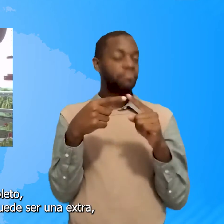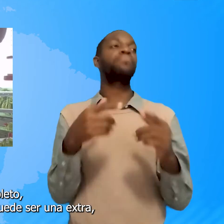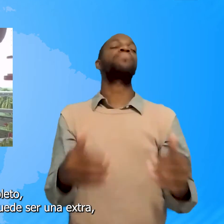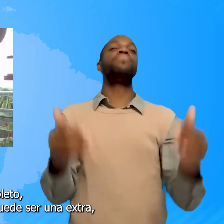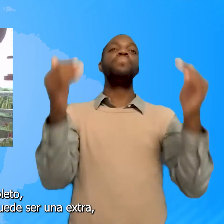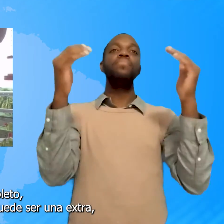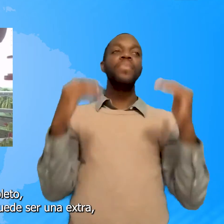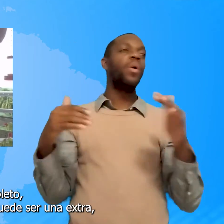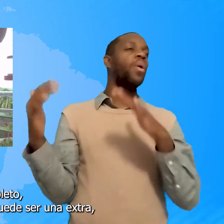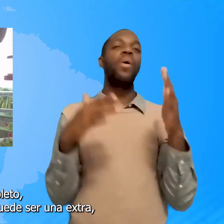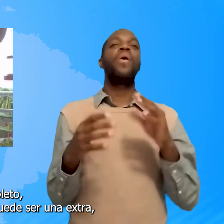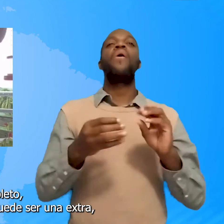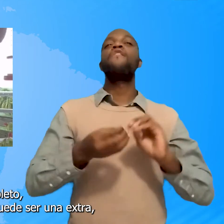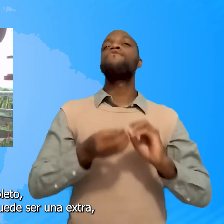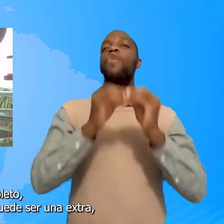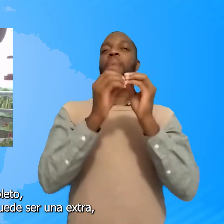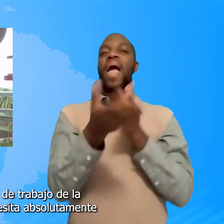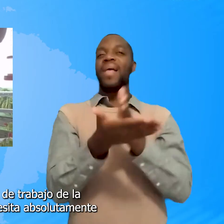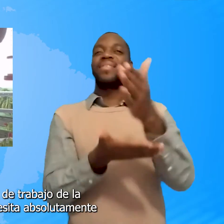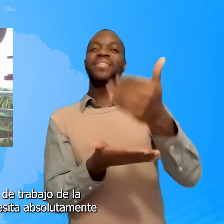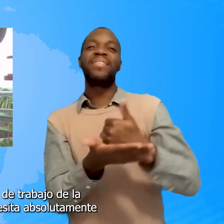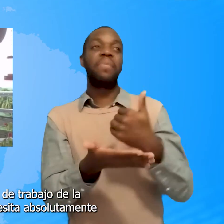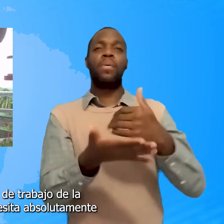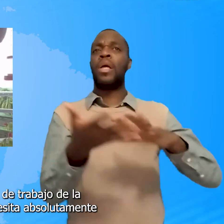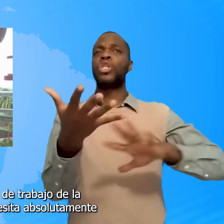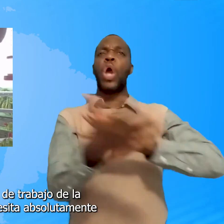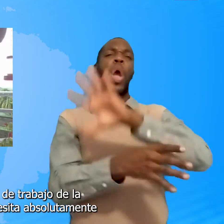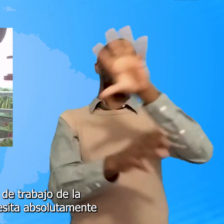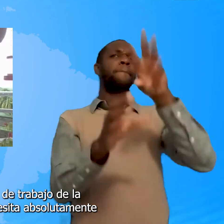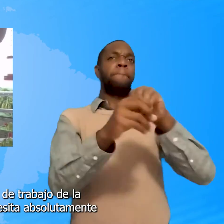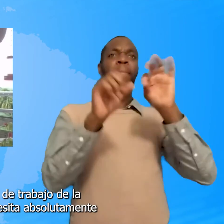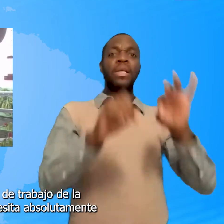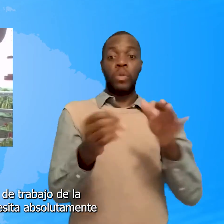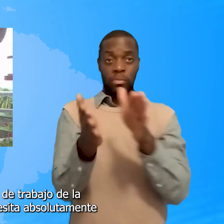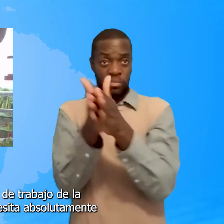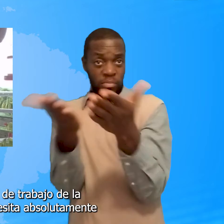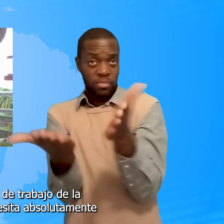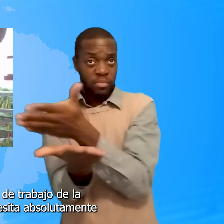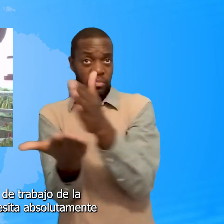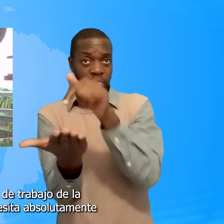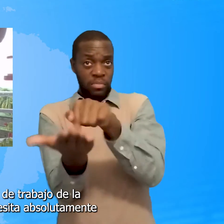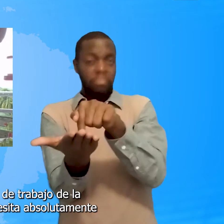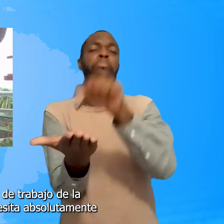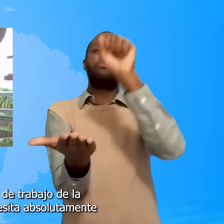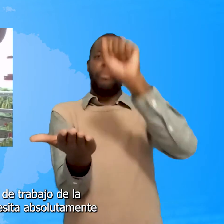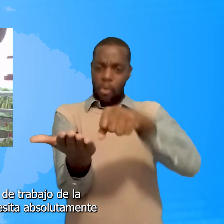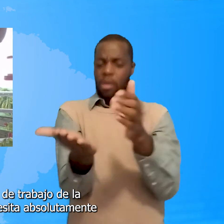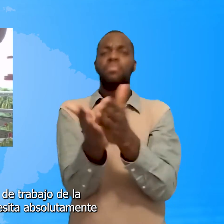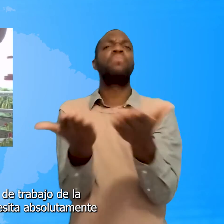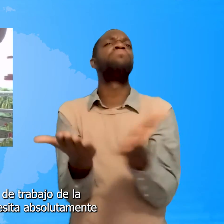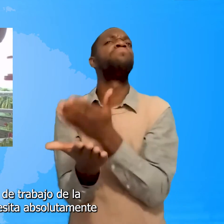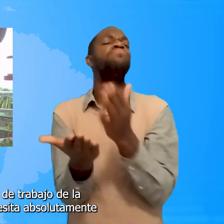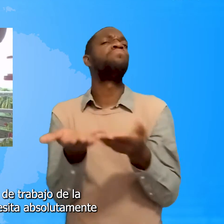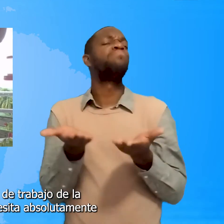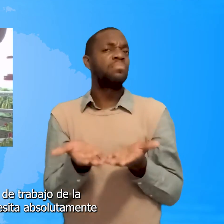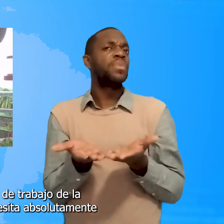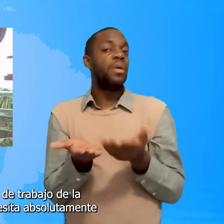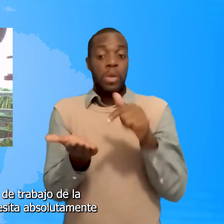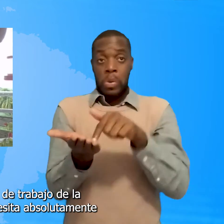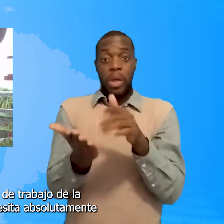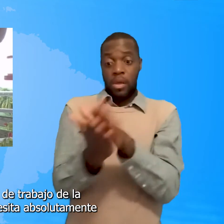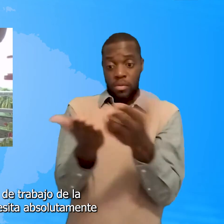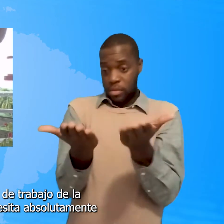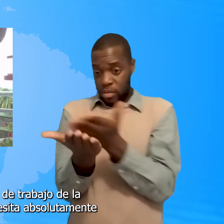completo. Un libro de texto puede ser una herramienta de trabajo de la inclusión, pero